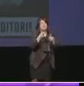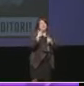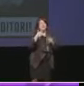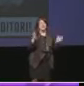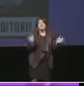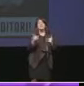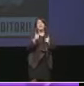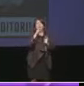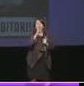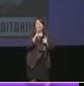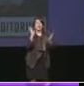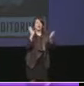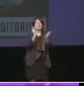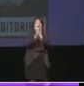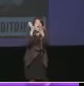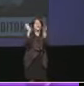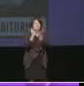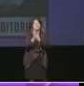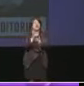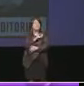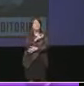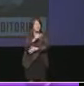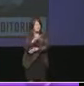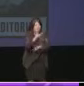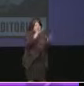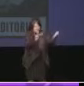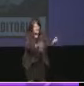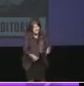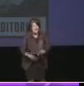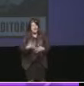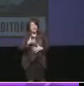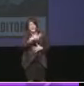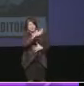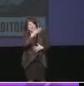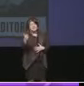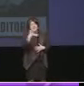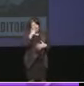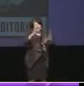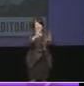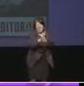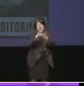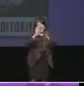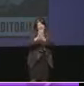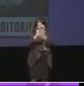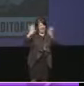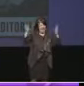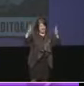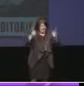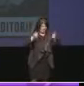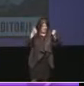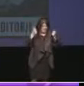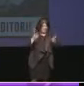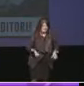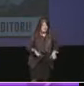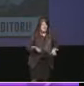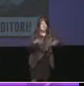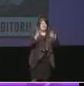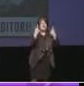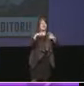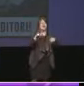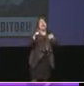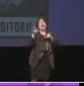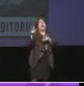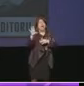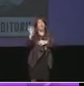bene quest'anno saranno proprio tantissime perché c'è questa cosa qui che molti editori fanno gli anni se l'Edo fa